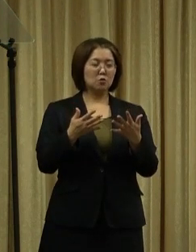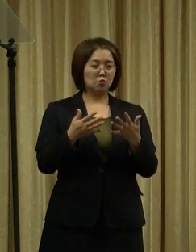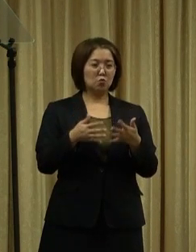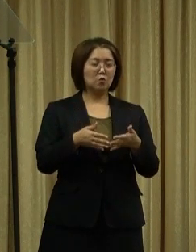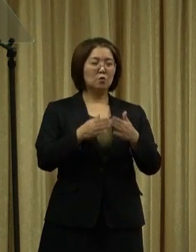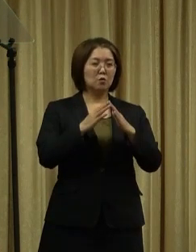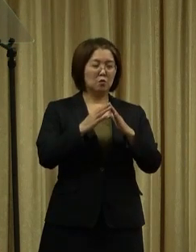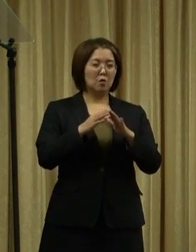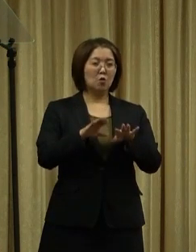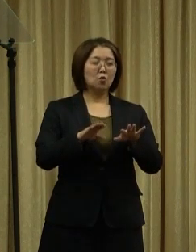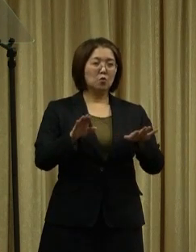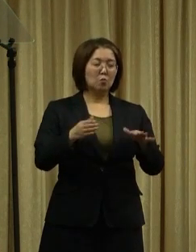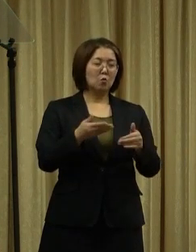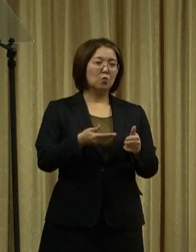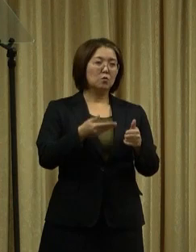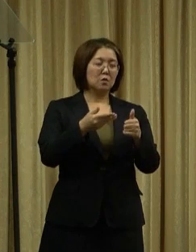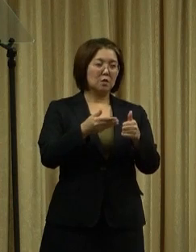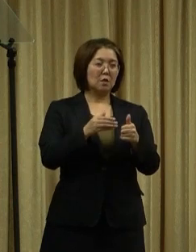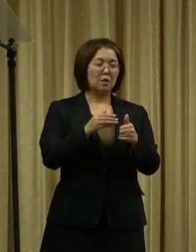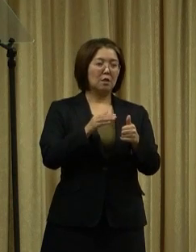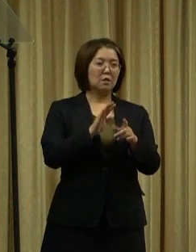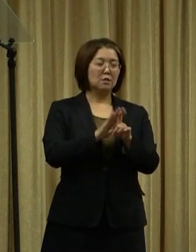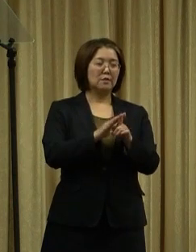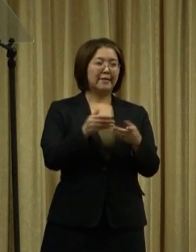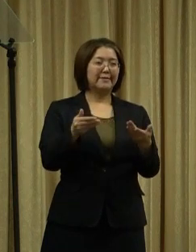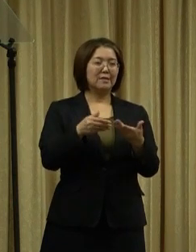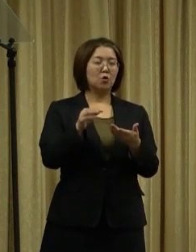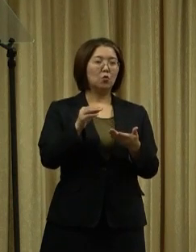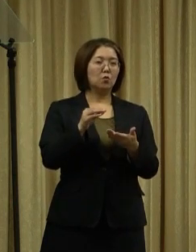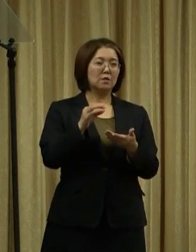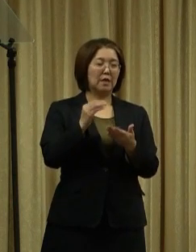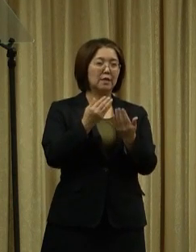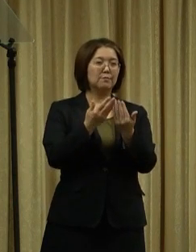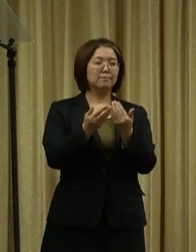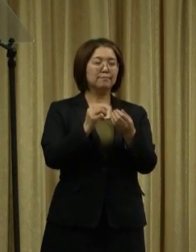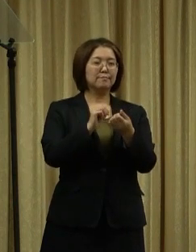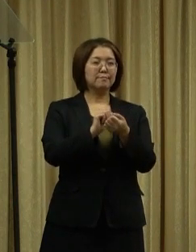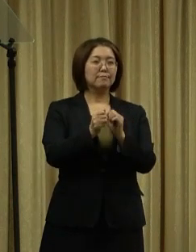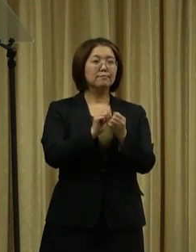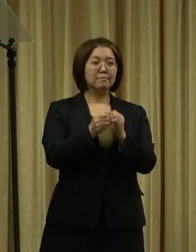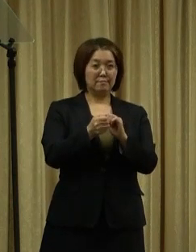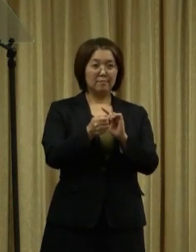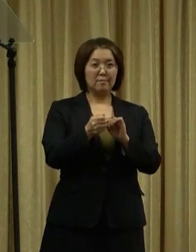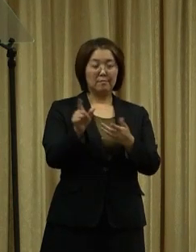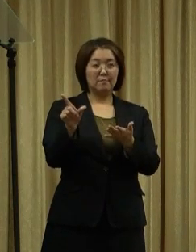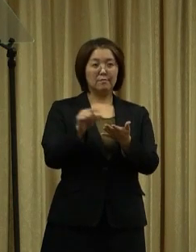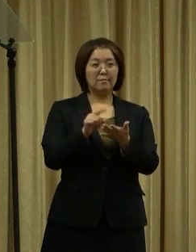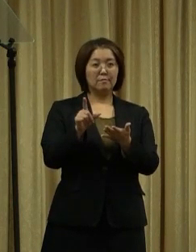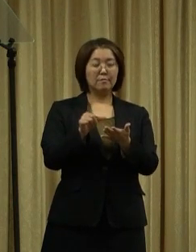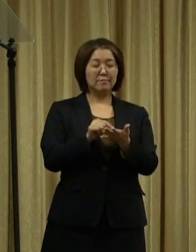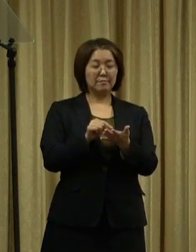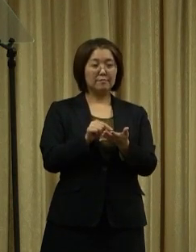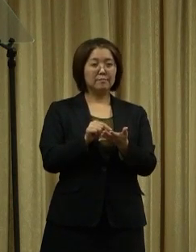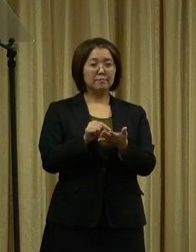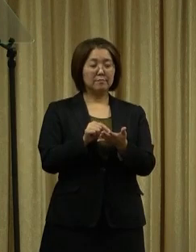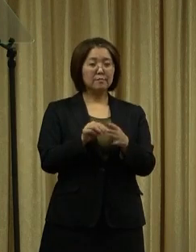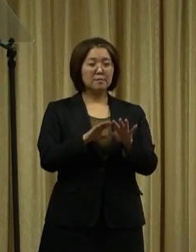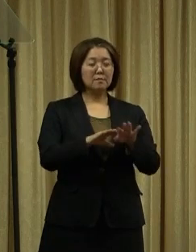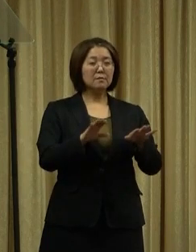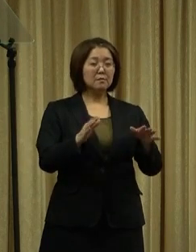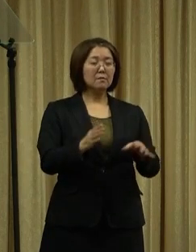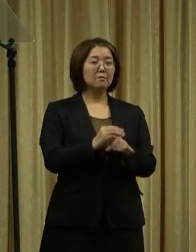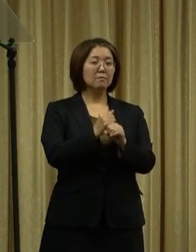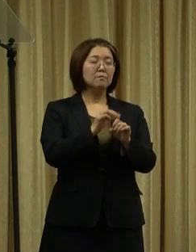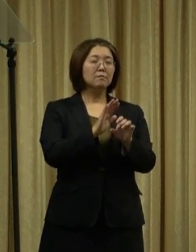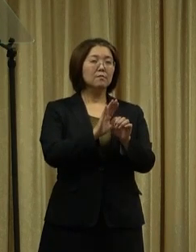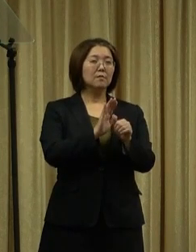ども子育て支援事業祭というものがありますが、これをも積極的に活用して、子ども総合